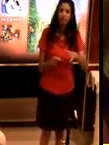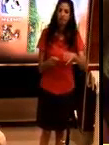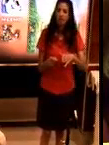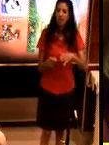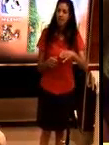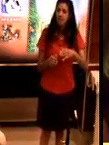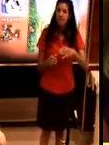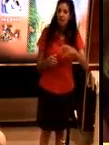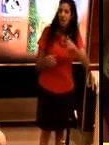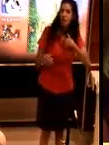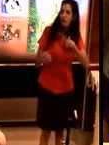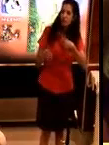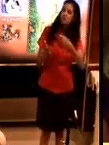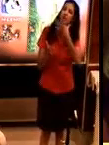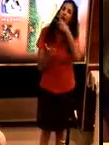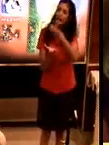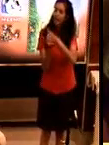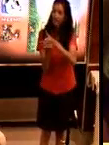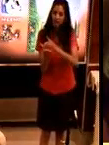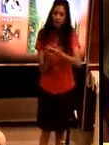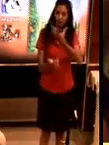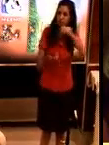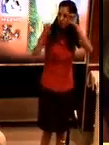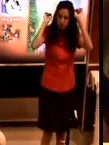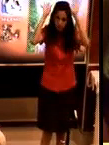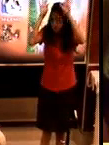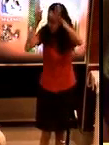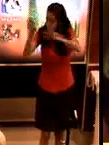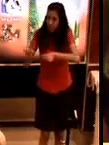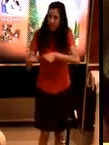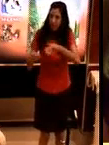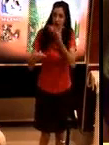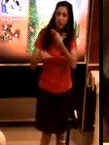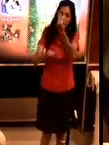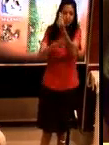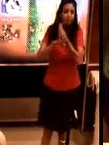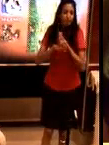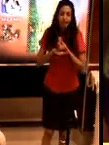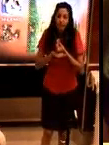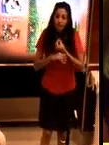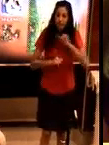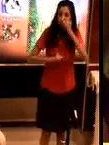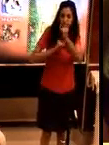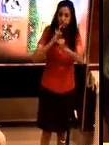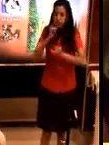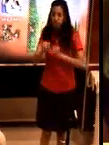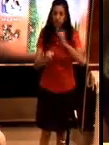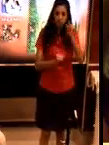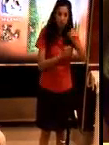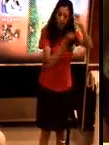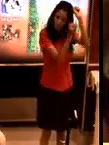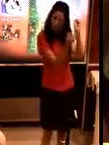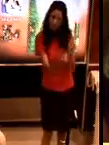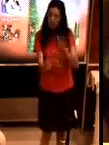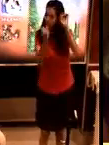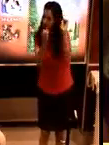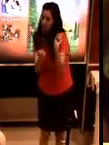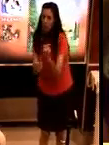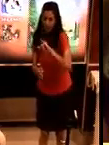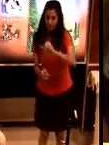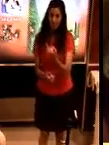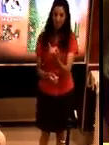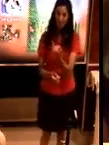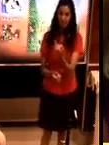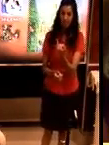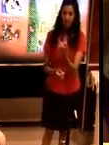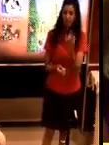cristiano, alaban y el nombre de Dios y dice el Espíritu Santo está con nosotros? Inclusive ocurren milagros y demás. Pero hermanos,